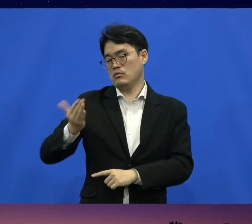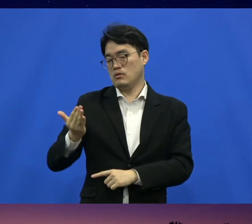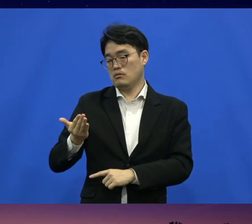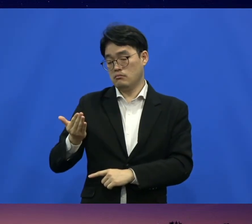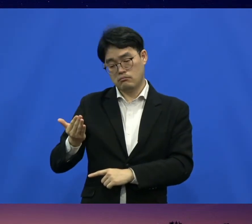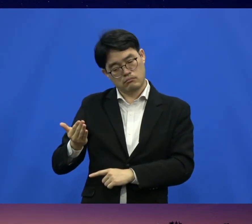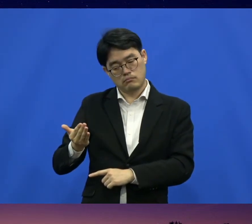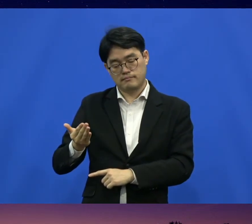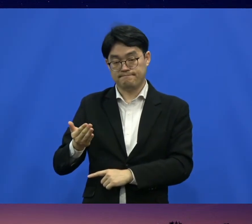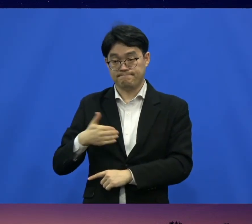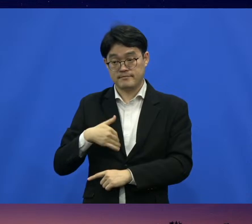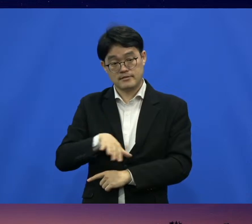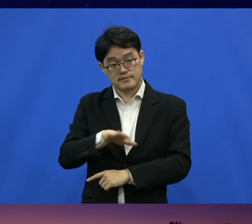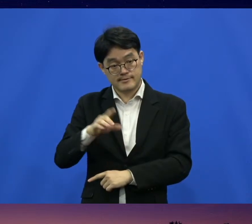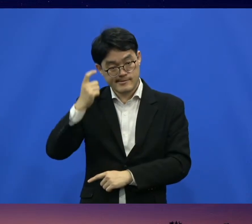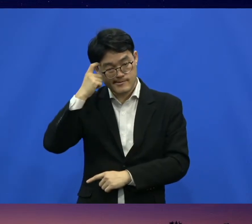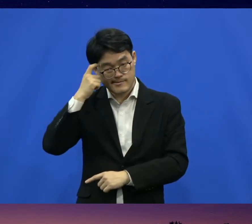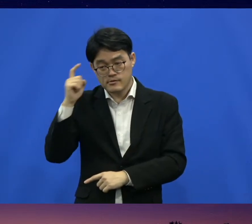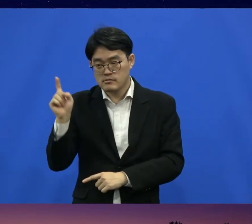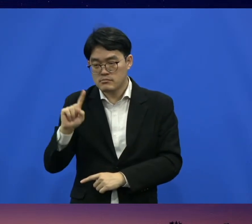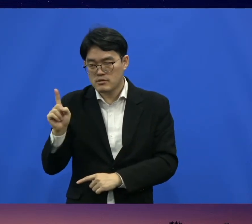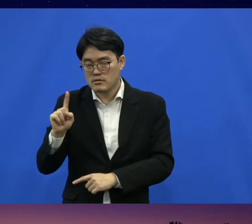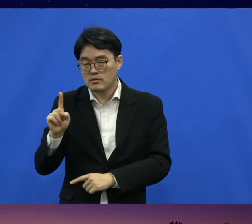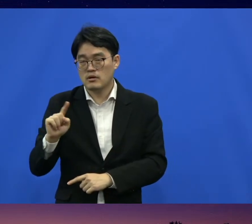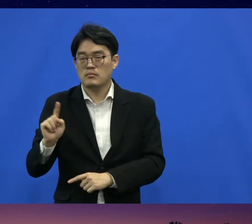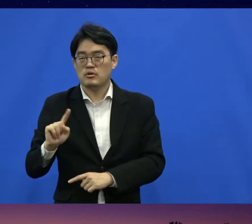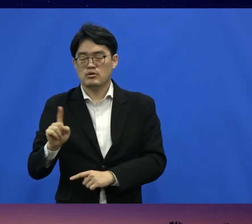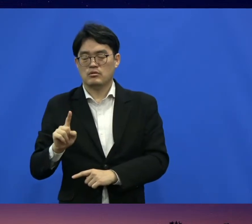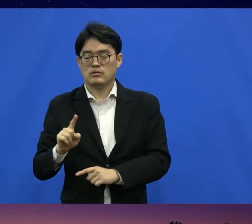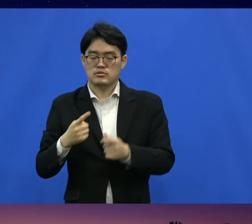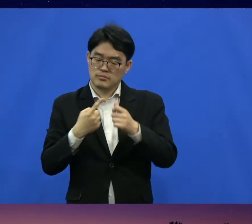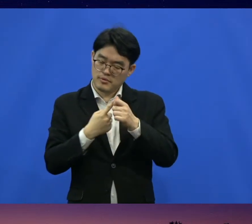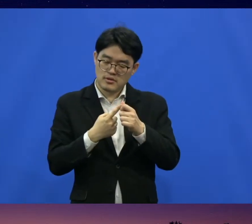첫 번째 우리가 생각할 것은 너무 성급하게 서둘렀던 거예요.